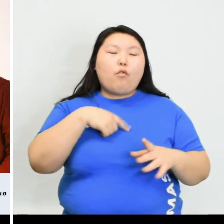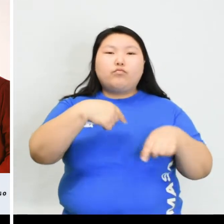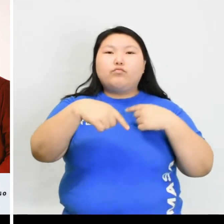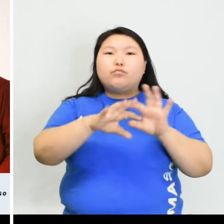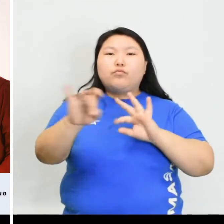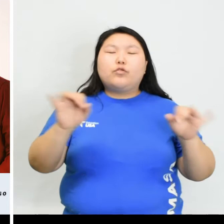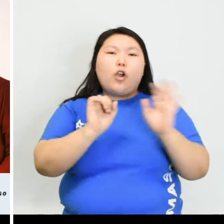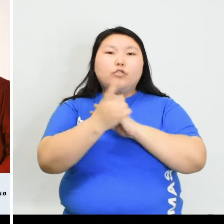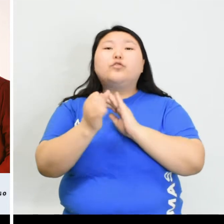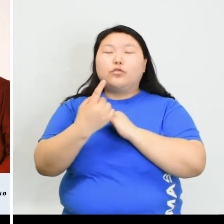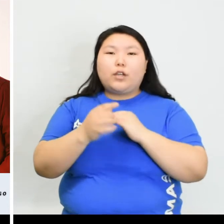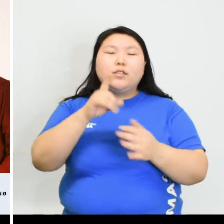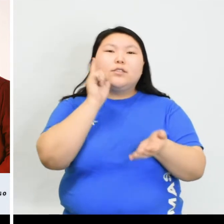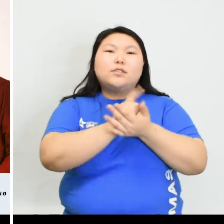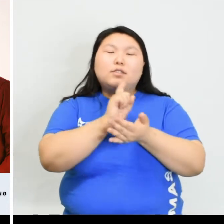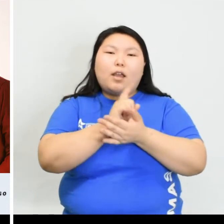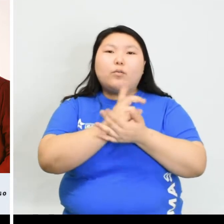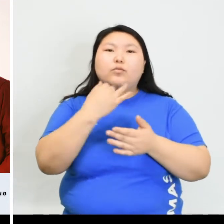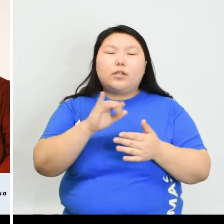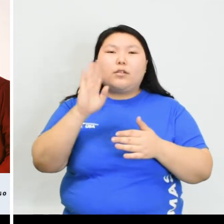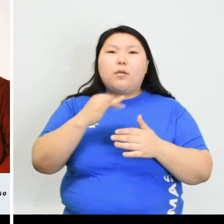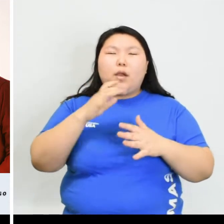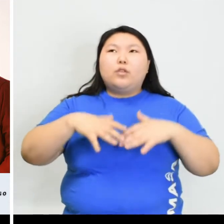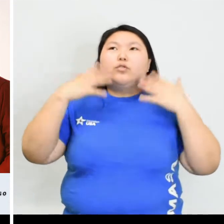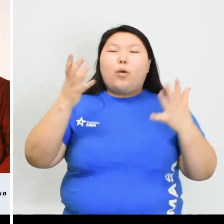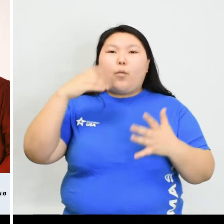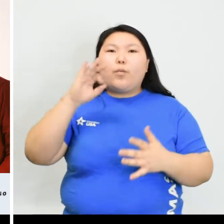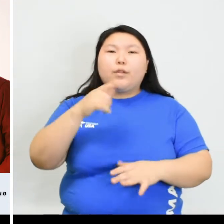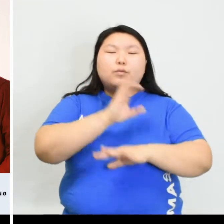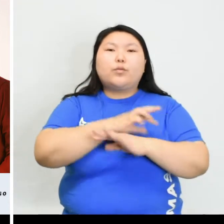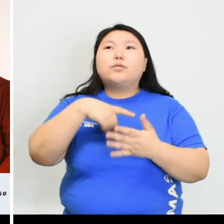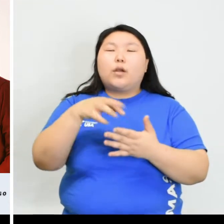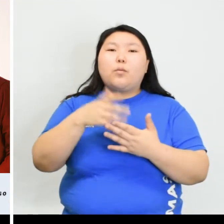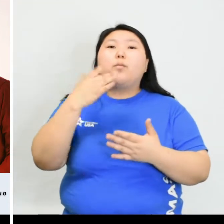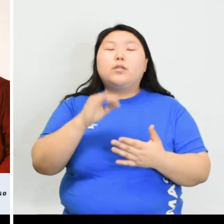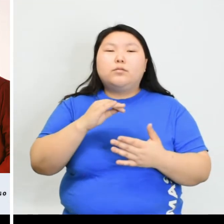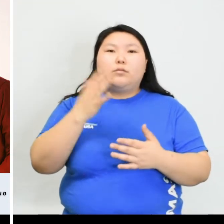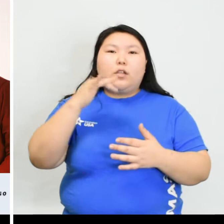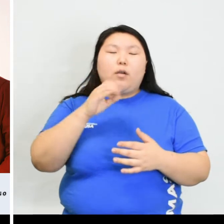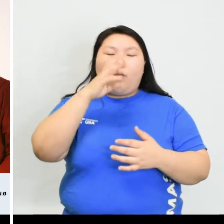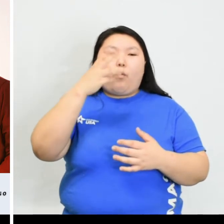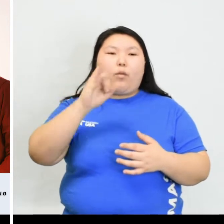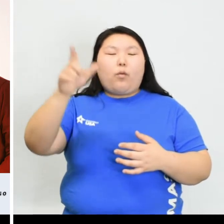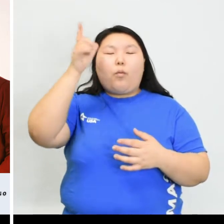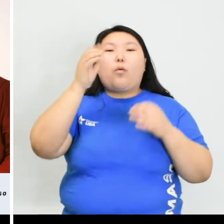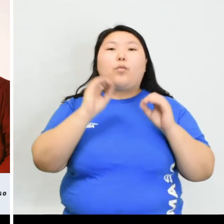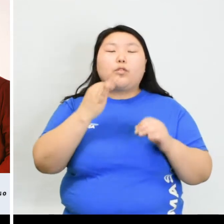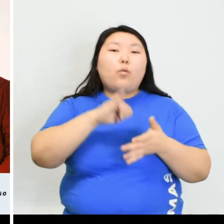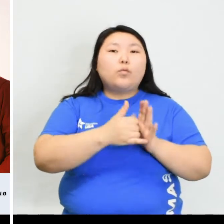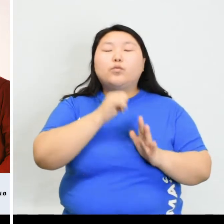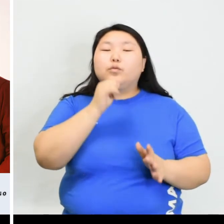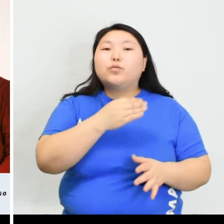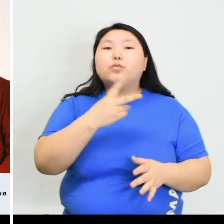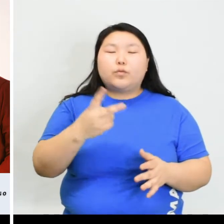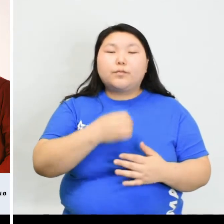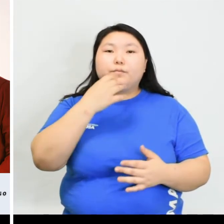өөр гисэн онцлогтой. Заавалчгүй тийм нэг том мундаг сургуульд явж ийж айсан шүү дээ. Тэр мундаг боловсролтой болно гэсэн үг